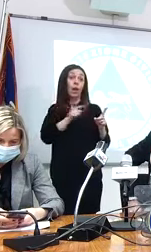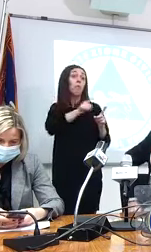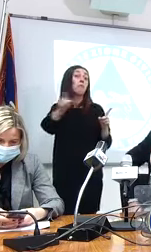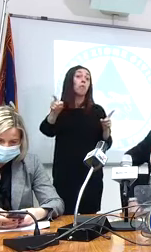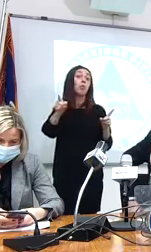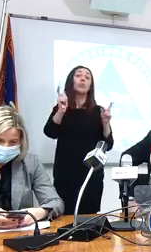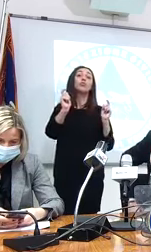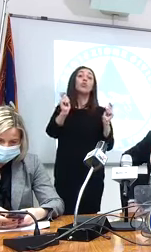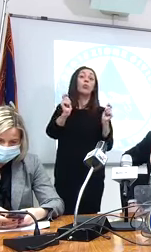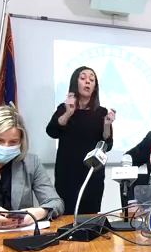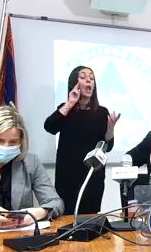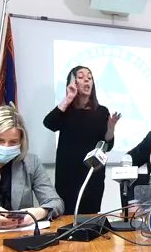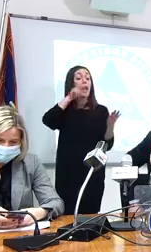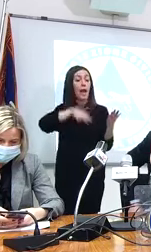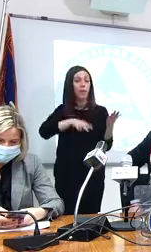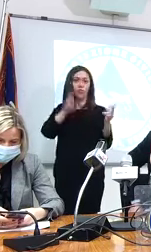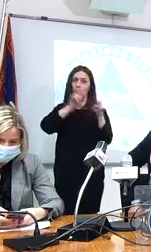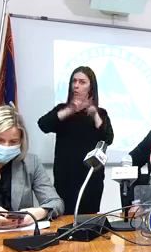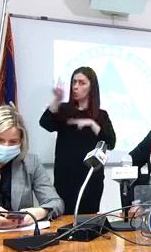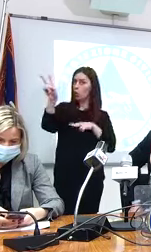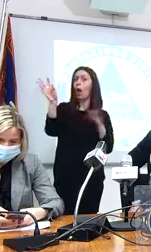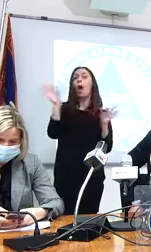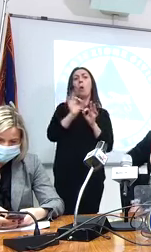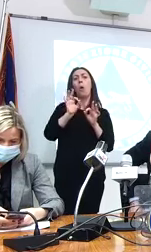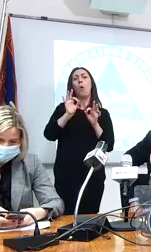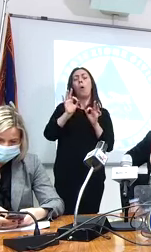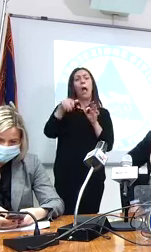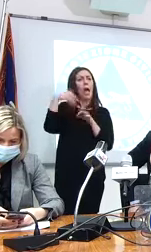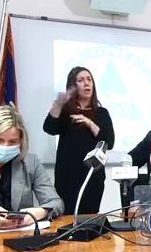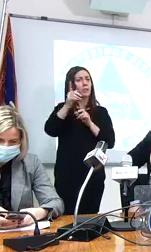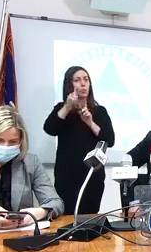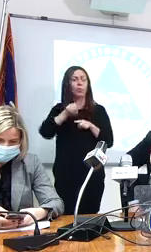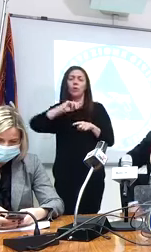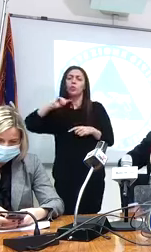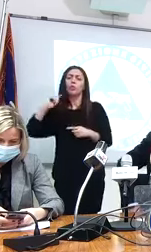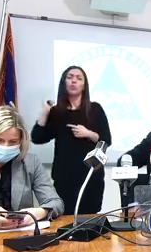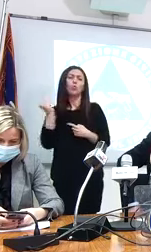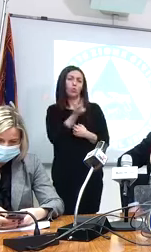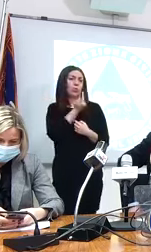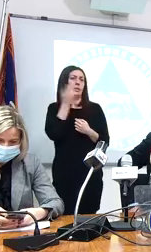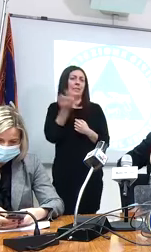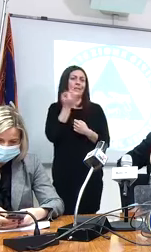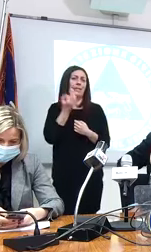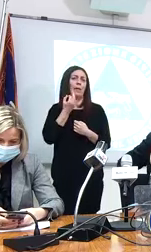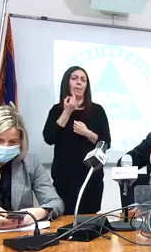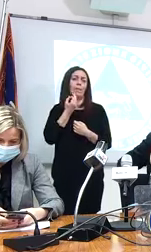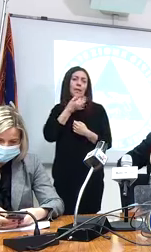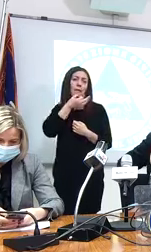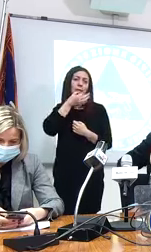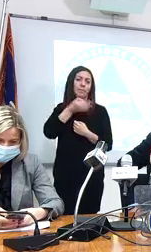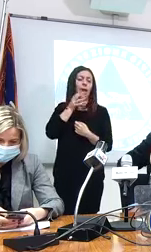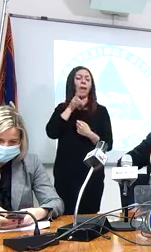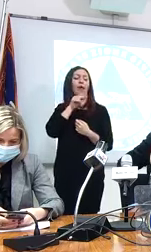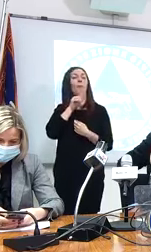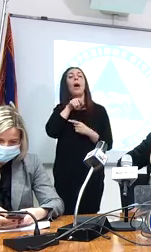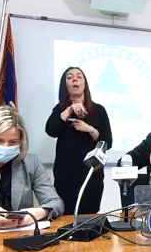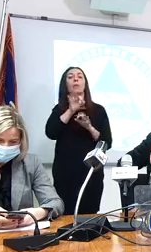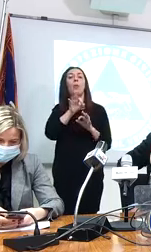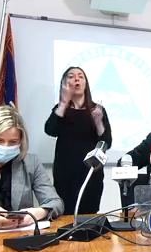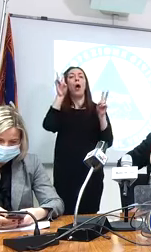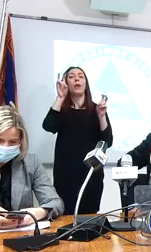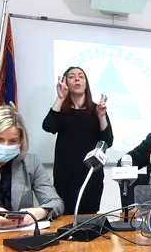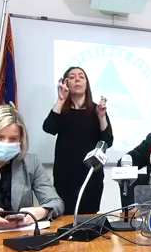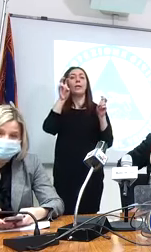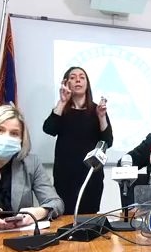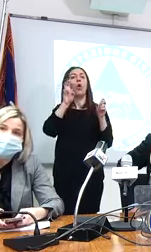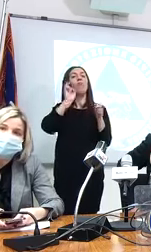internazionale, ormai tutti i giorni si parla delle mutazioni. Invece per le scuole già aperte, quindi non le